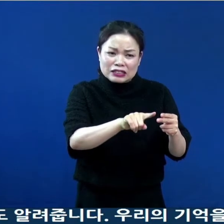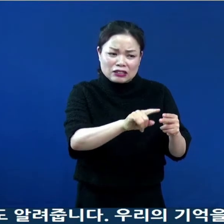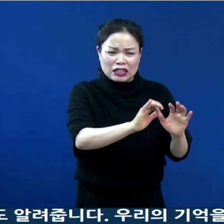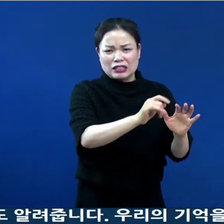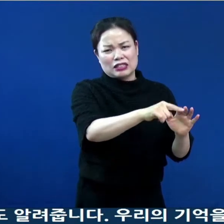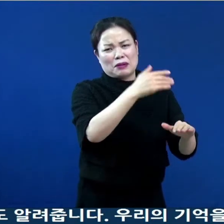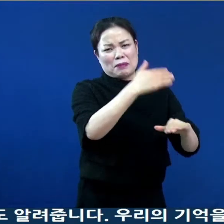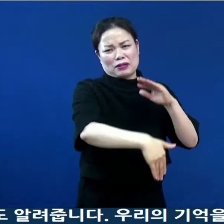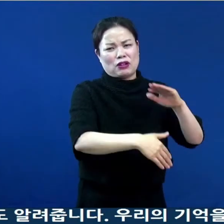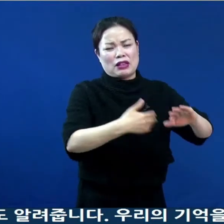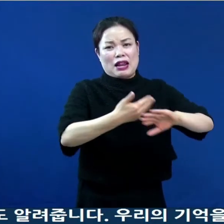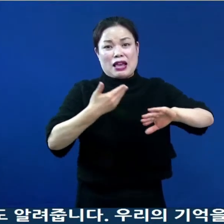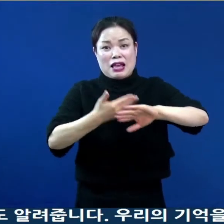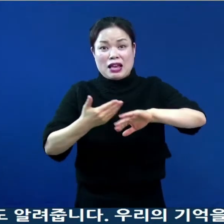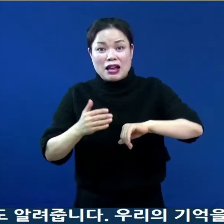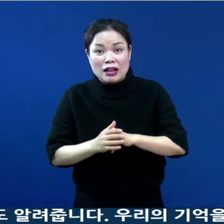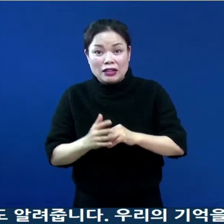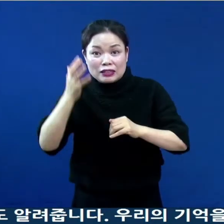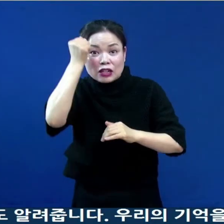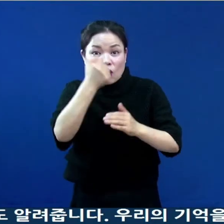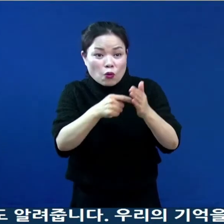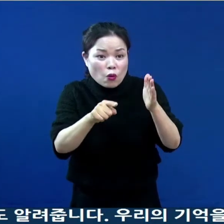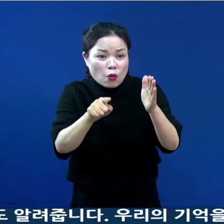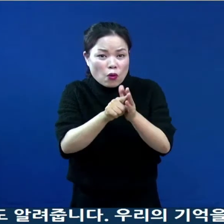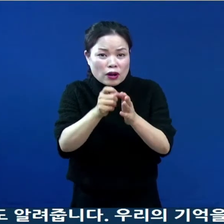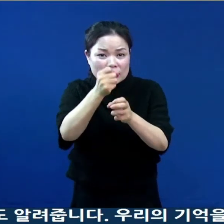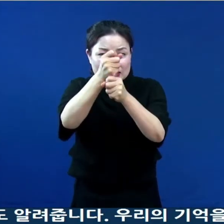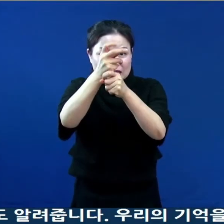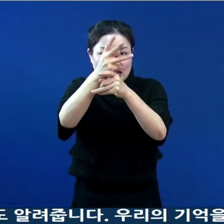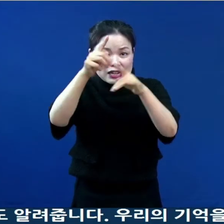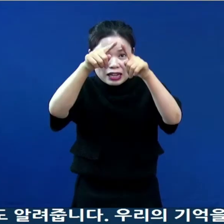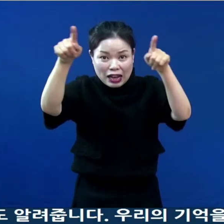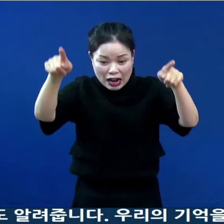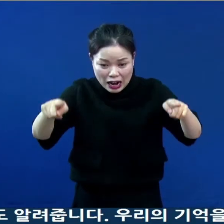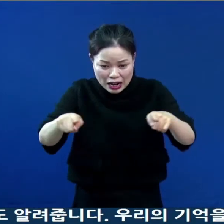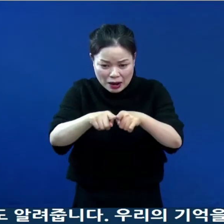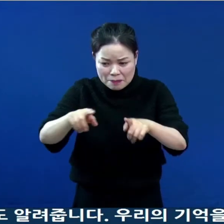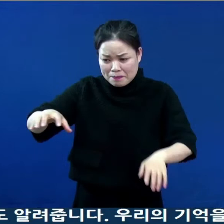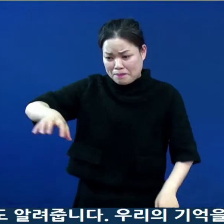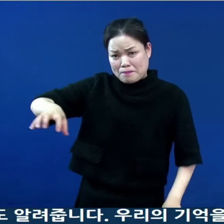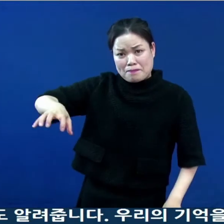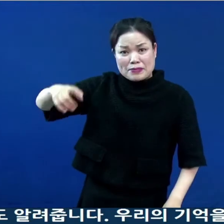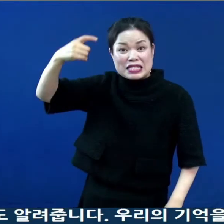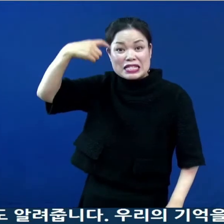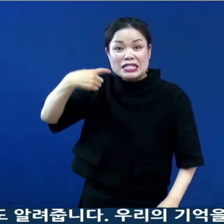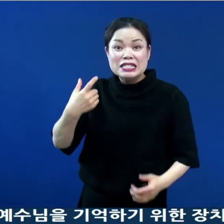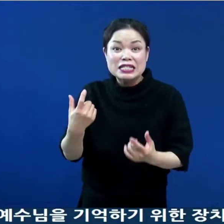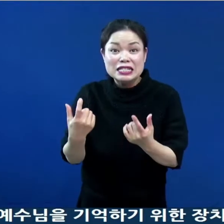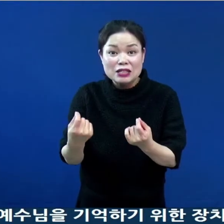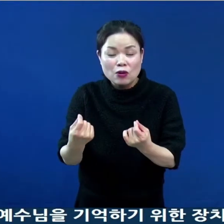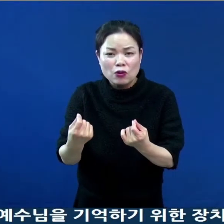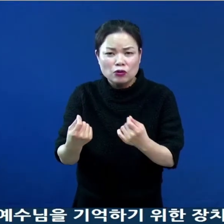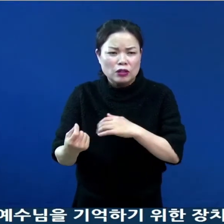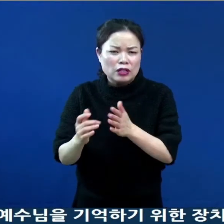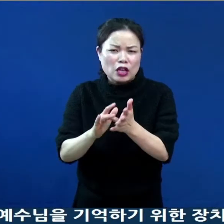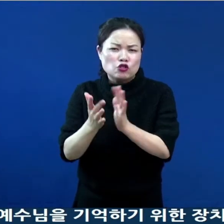기억하기 위해서 이 칼렌더, 알람이 뜨게 하듯이 우리가 예수님을 기억하게 하기